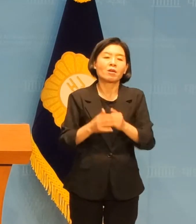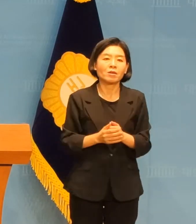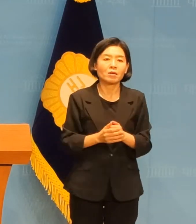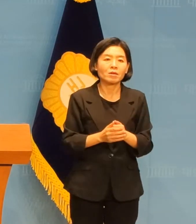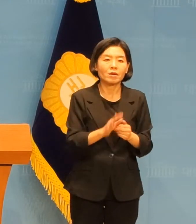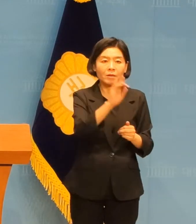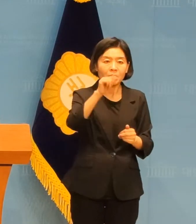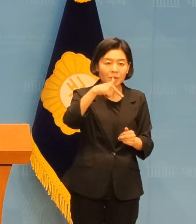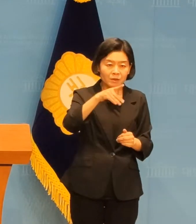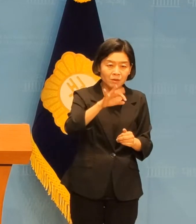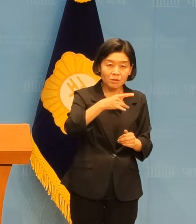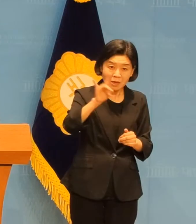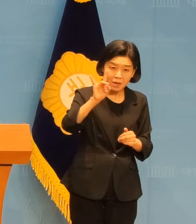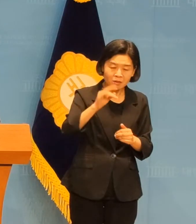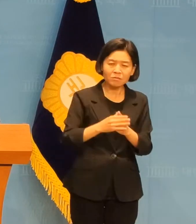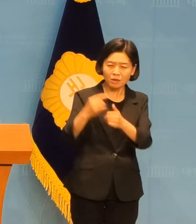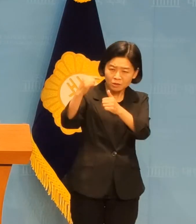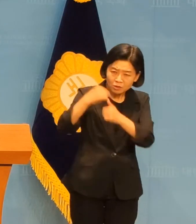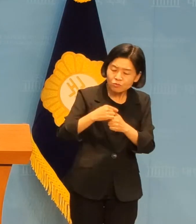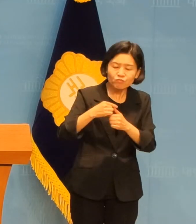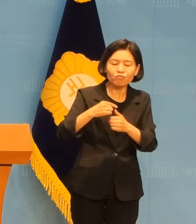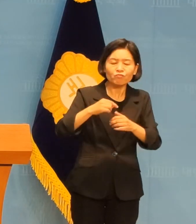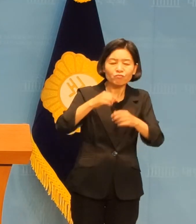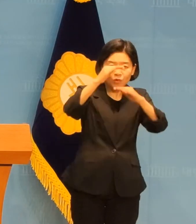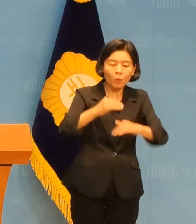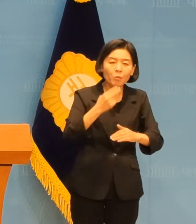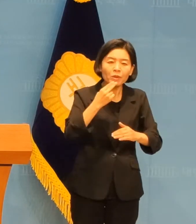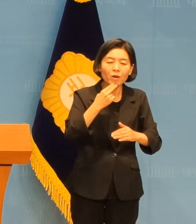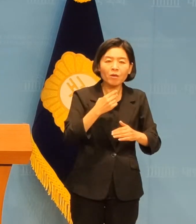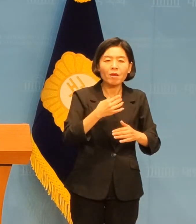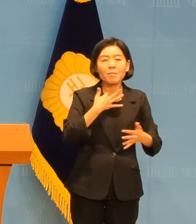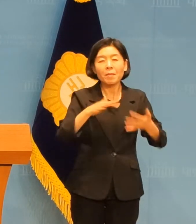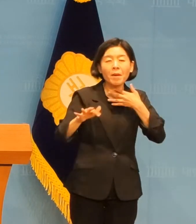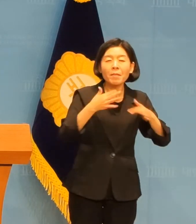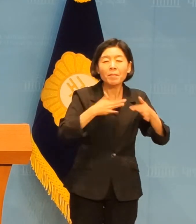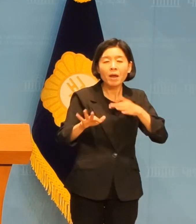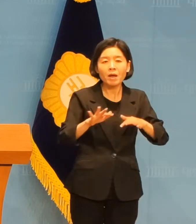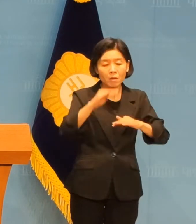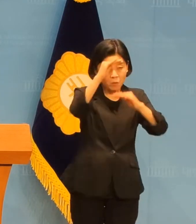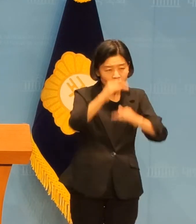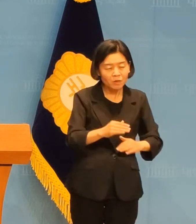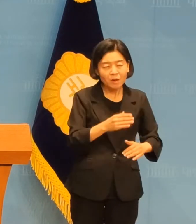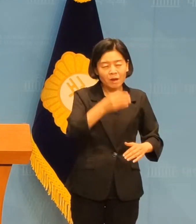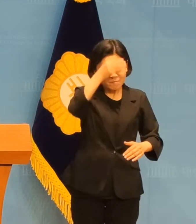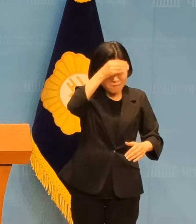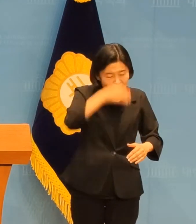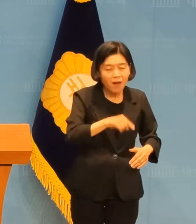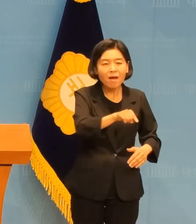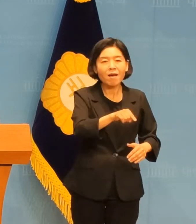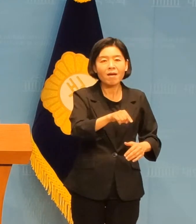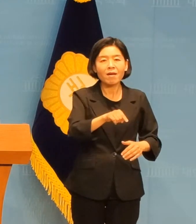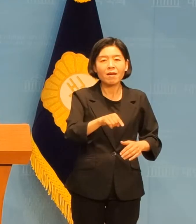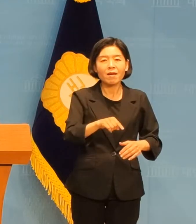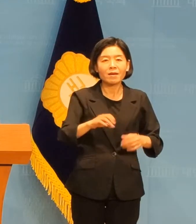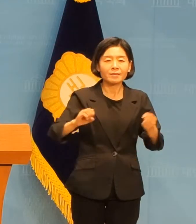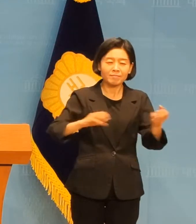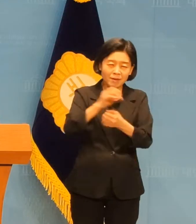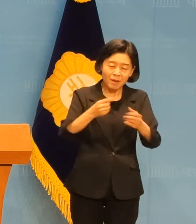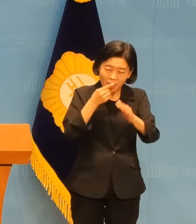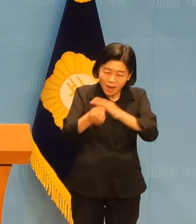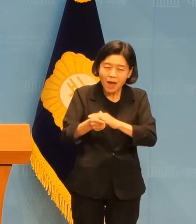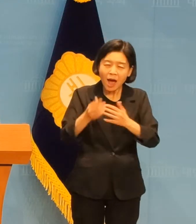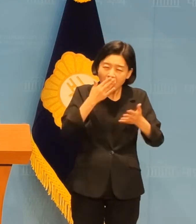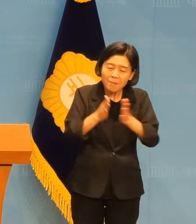박성재는 구체적 지시를 받은 바 없다며 전면 부인하고 있습니다. 뻔뻔하고 파렴치한 내란 일당들의 한결같은